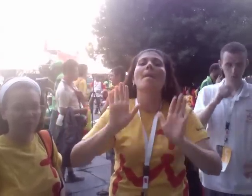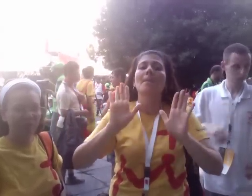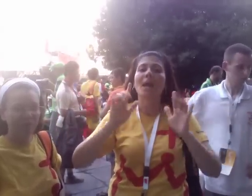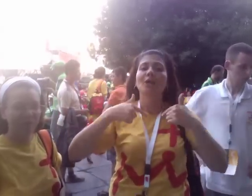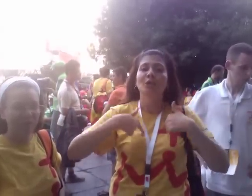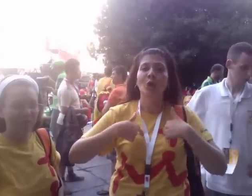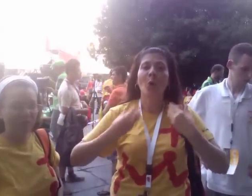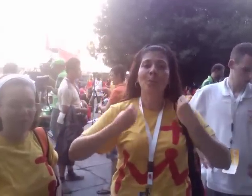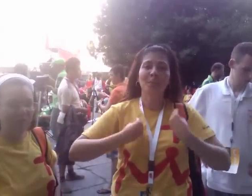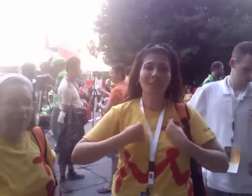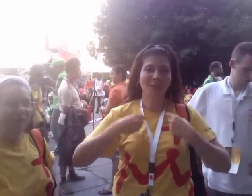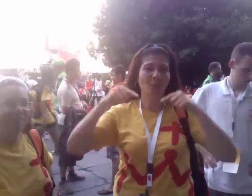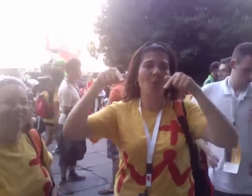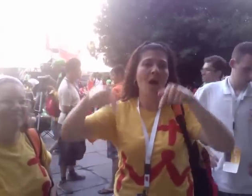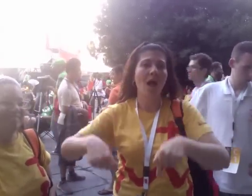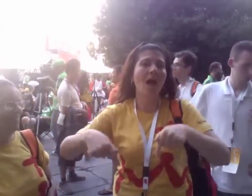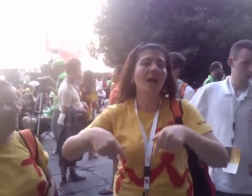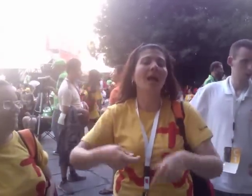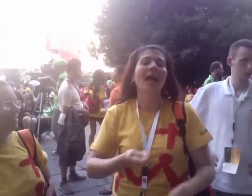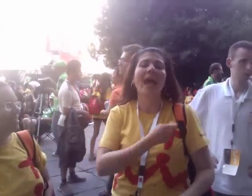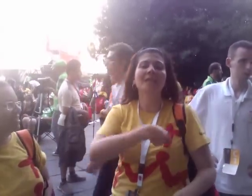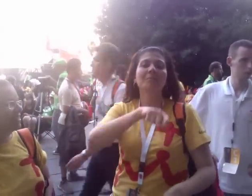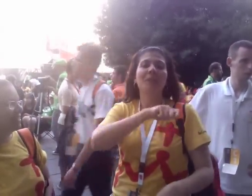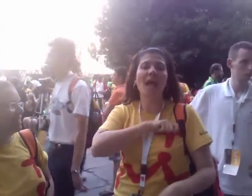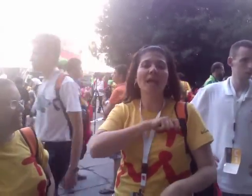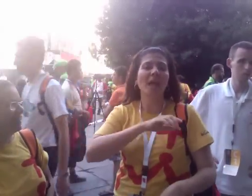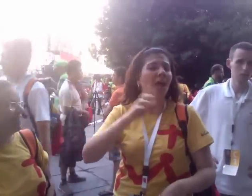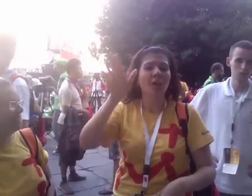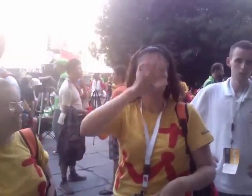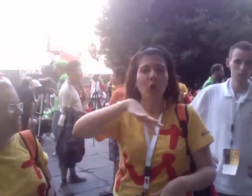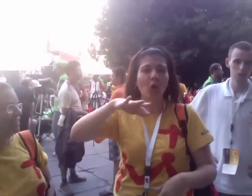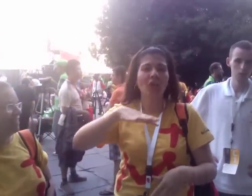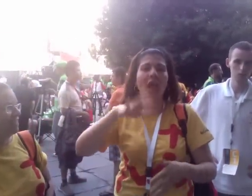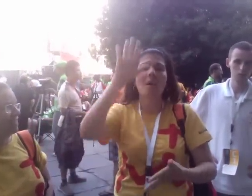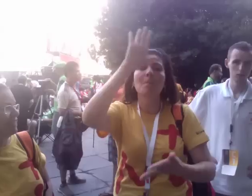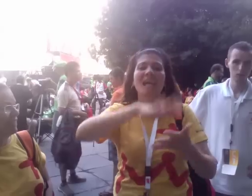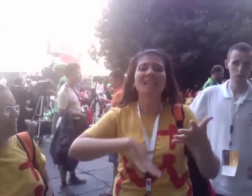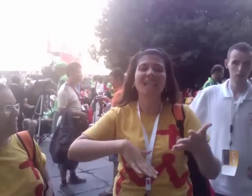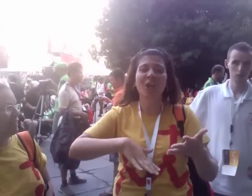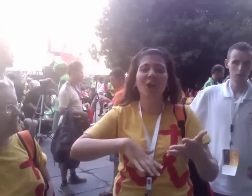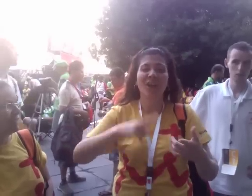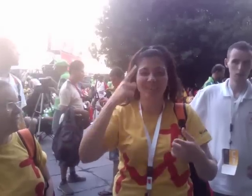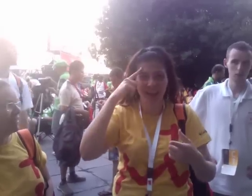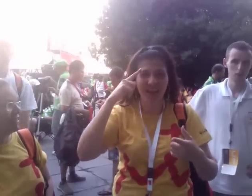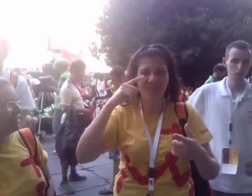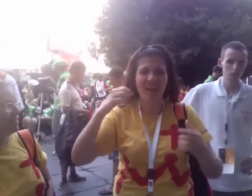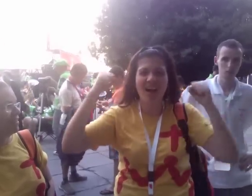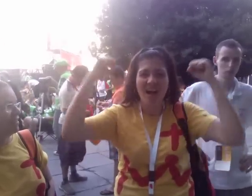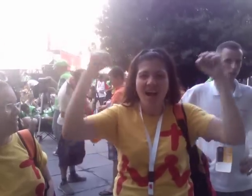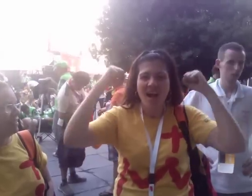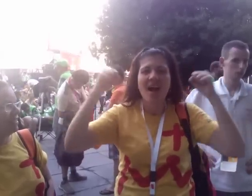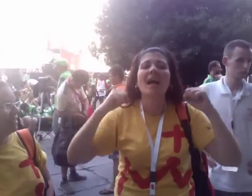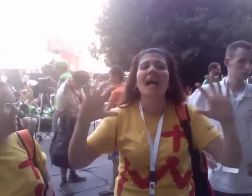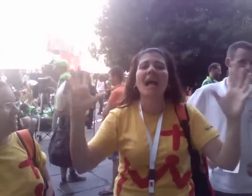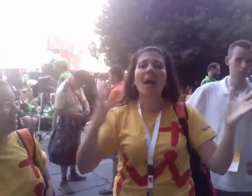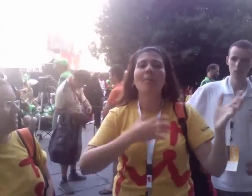Tenemos a músicos de toda España, también tenemos a músicos que han venido de otros países, incluso de otros continentes, y